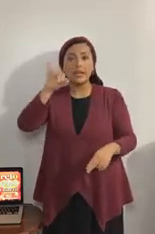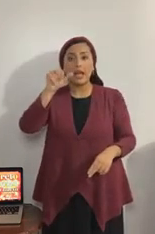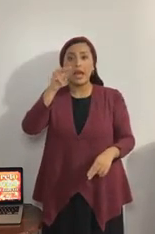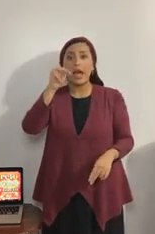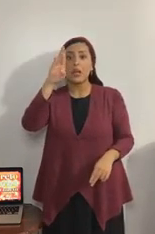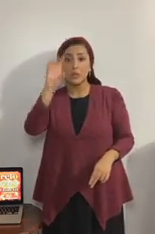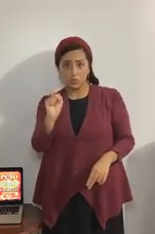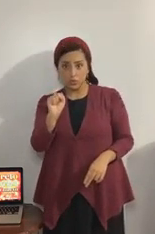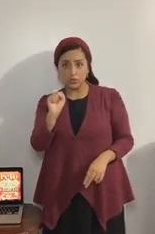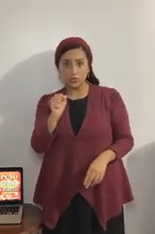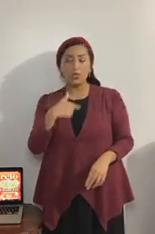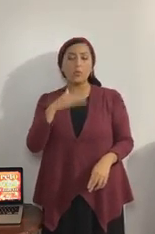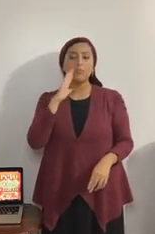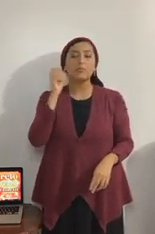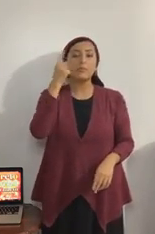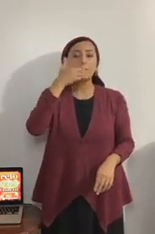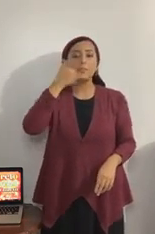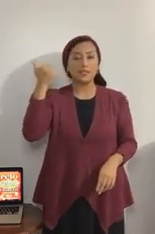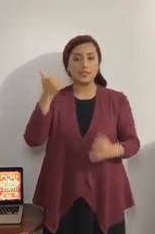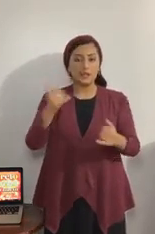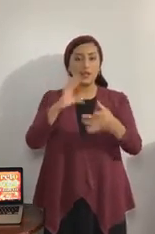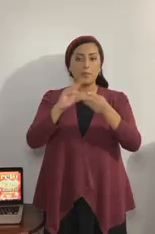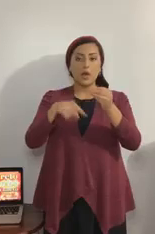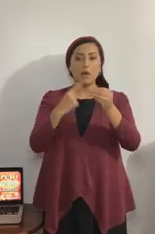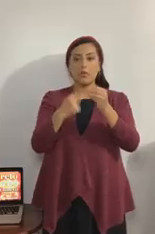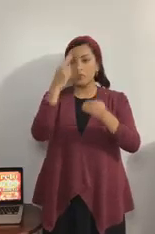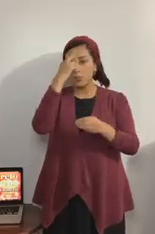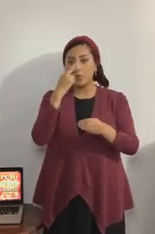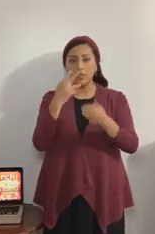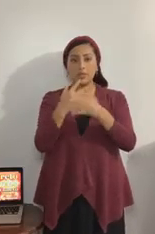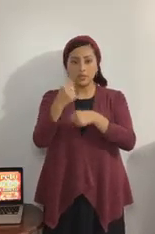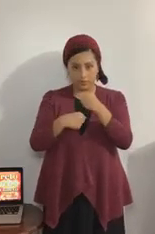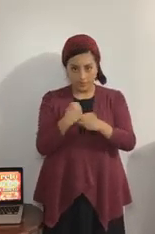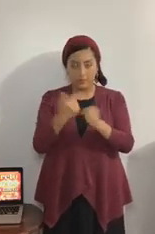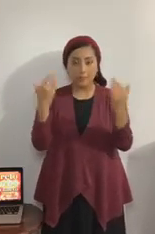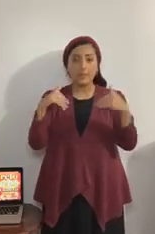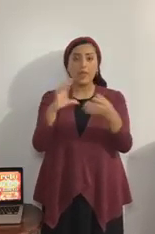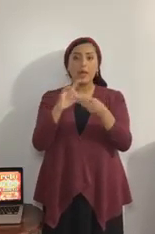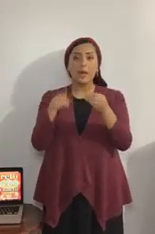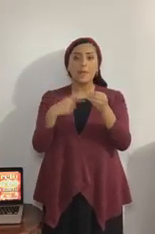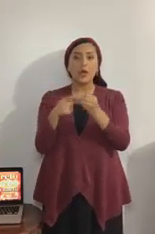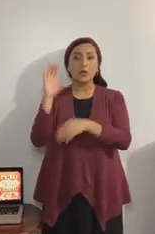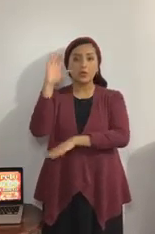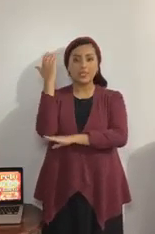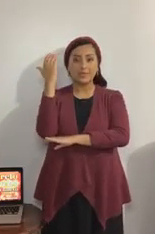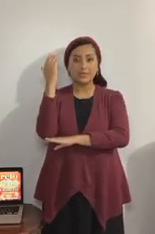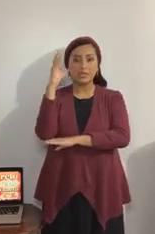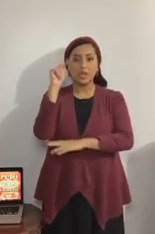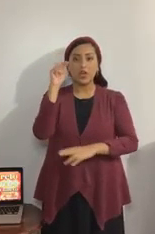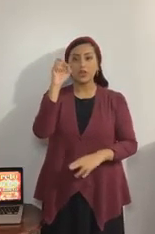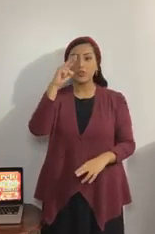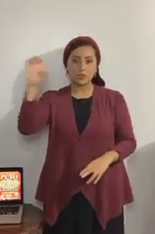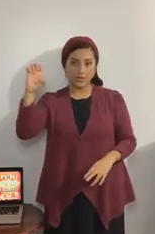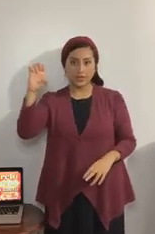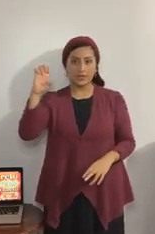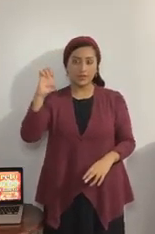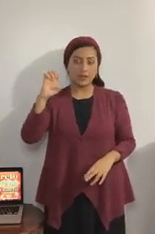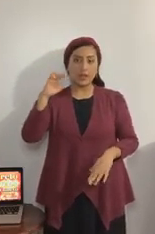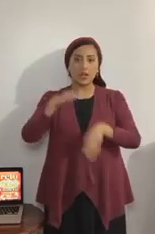Romano vamos a entender mejor. Ahora, algo del árbol de Navidad. En las costumbres